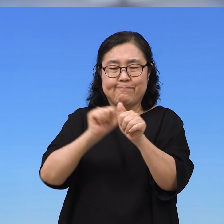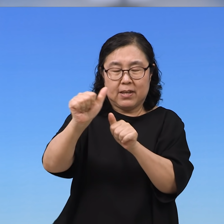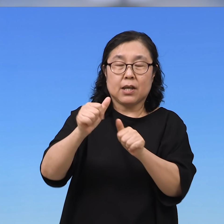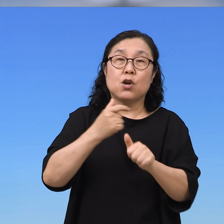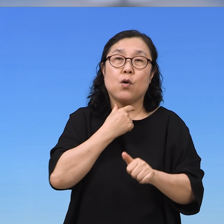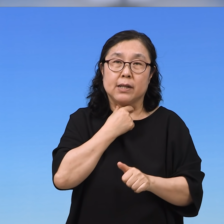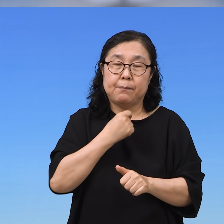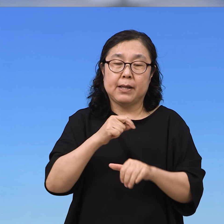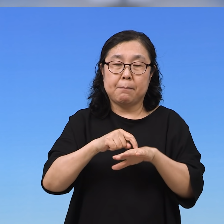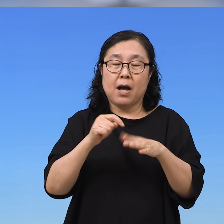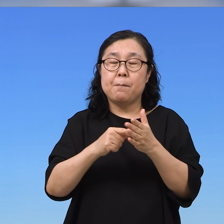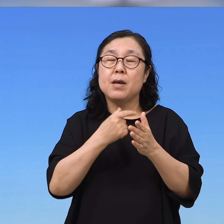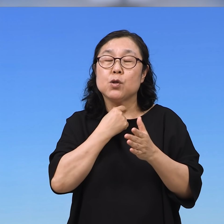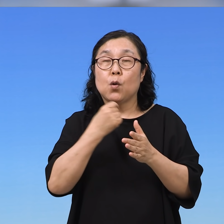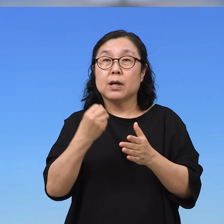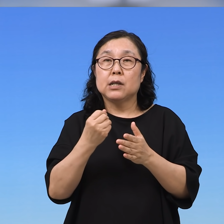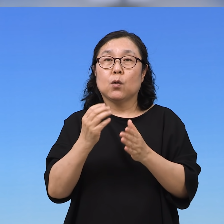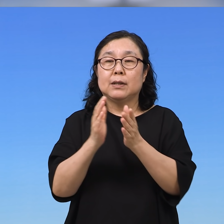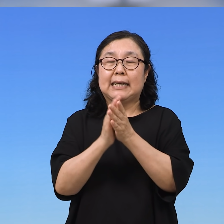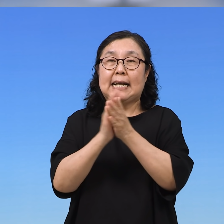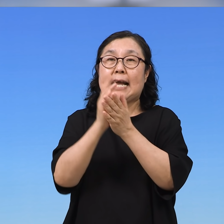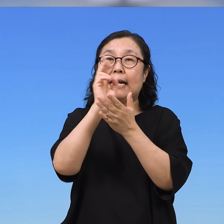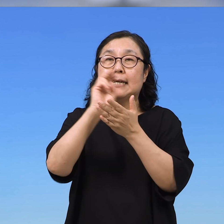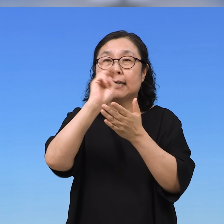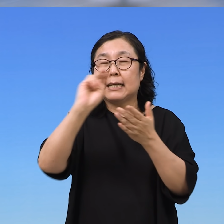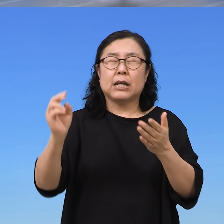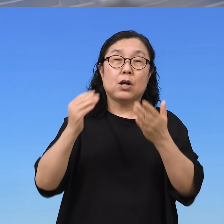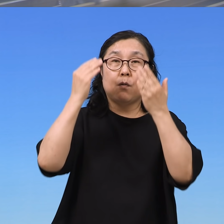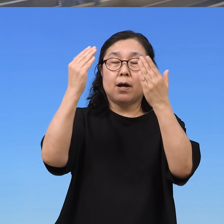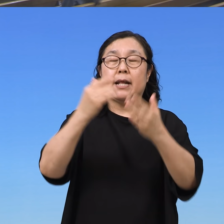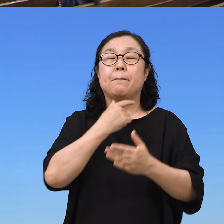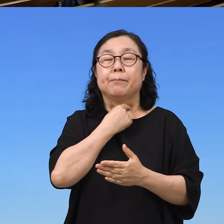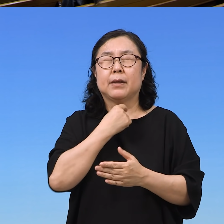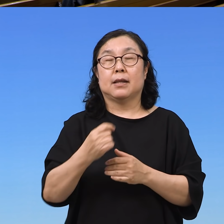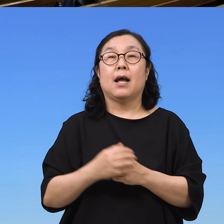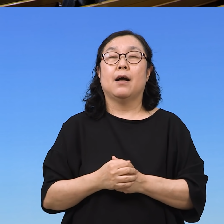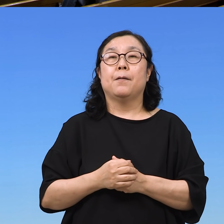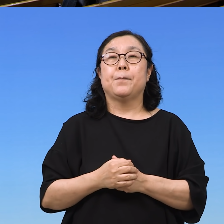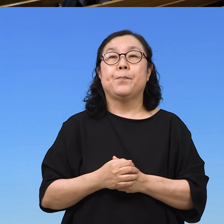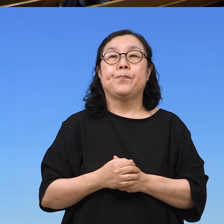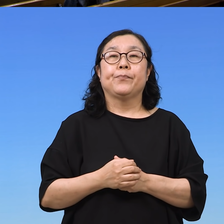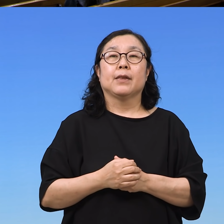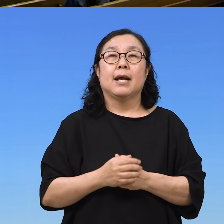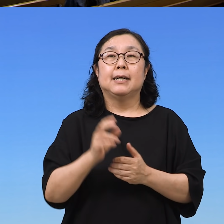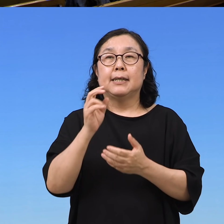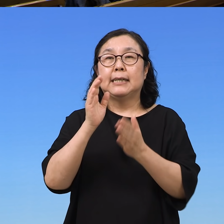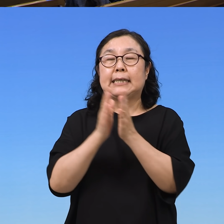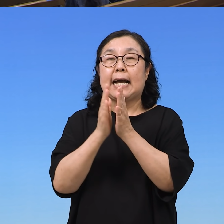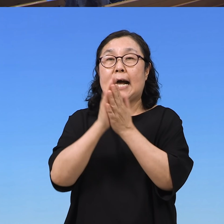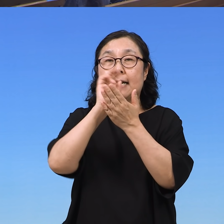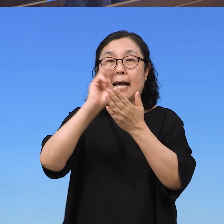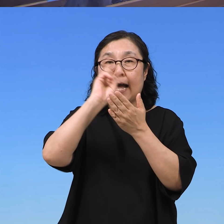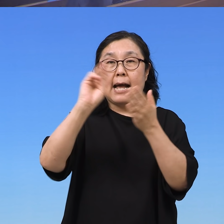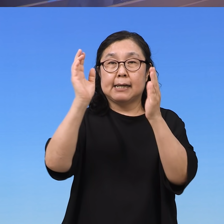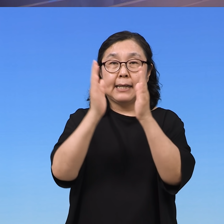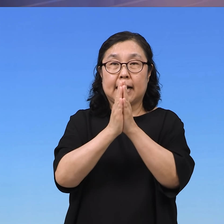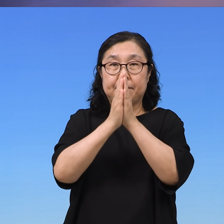그런 마음의 소원을 가지고 우리 함께 찬양하기 원합니다. 이 세상을 살아가는 동안에,